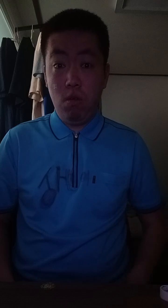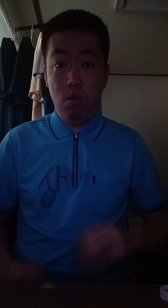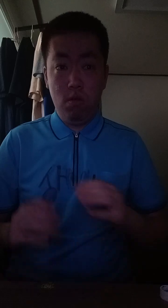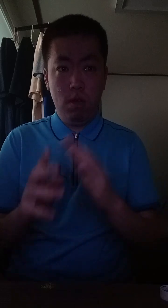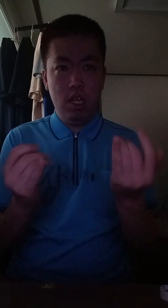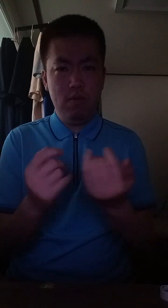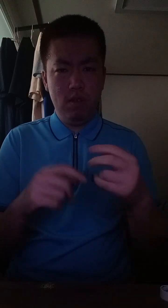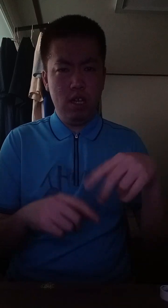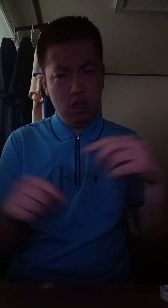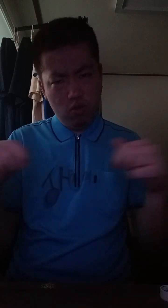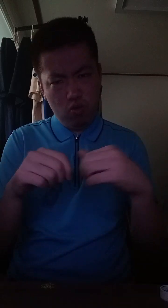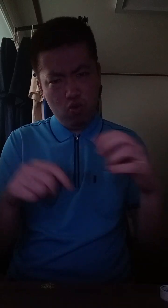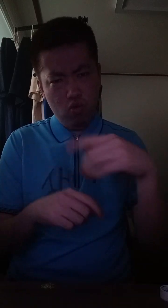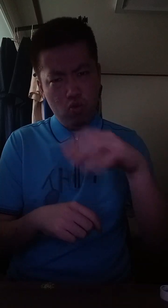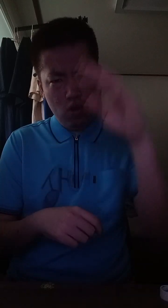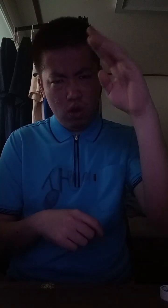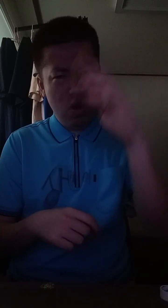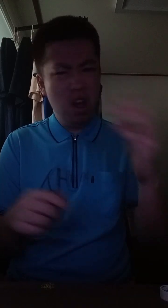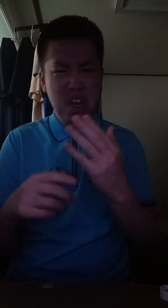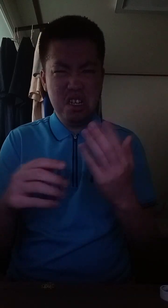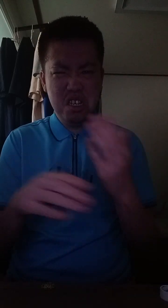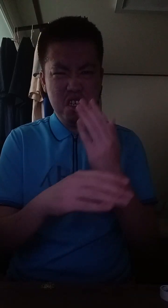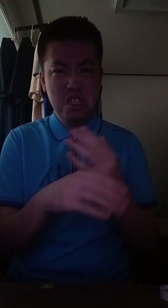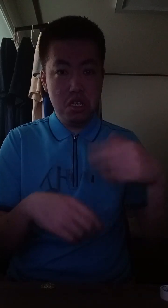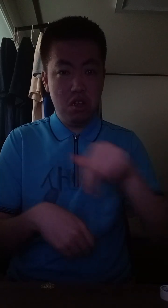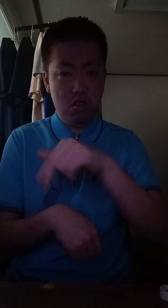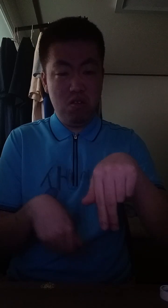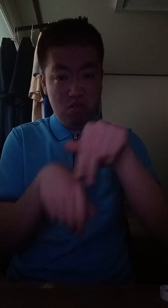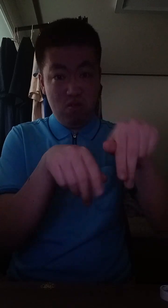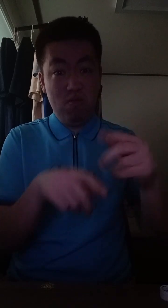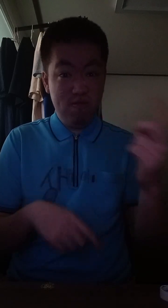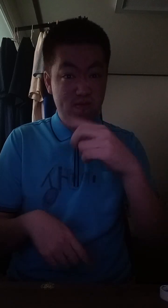부모는 사고 당시 안전요원이 없었다며 물놀이 시설 측을 경찰에